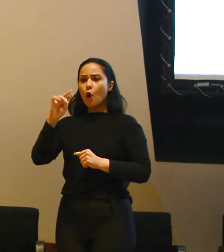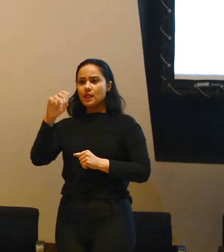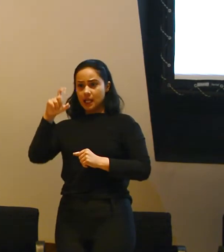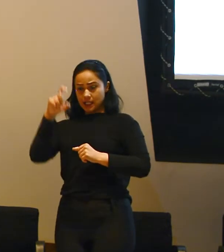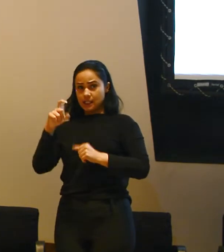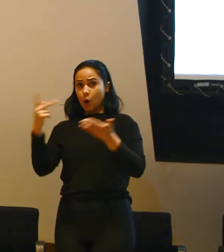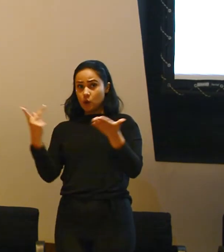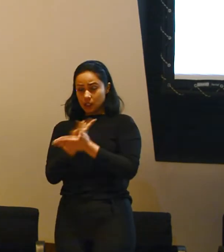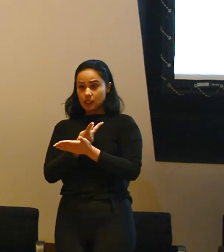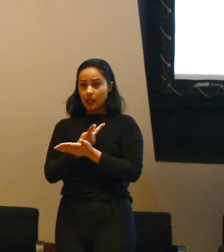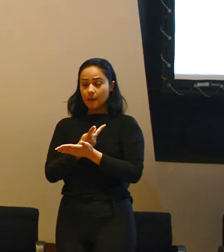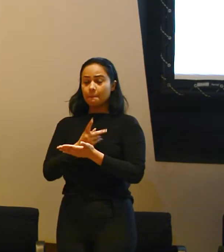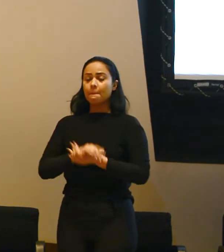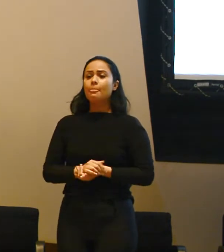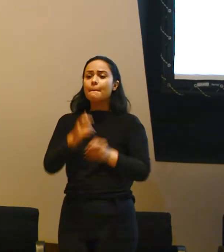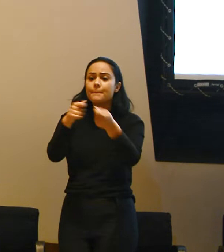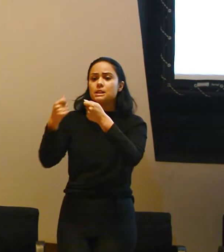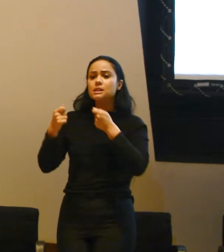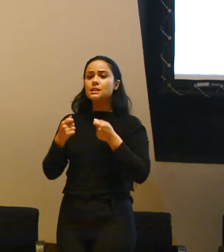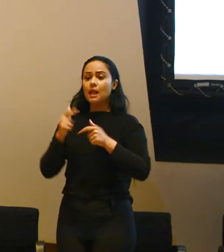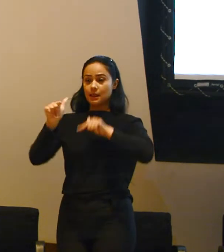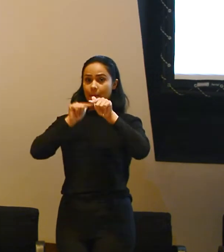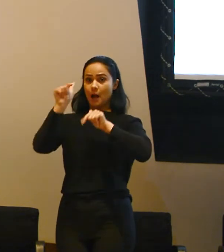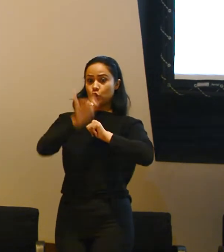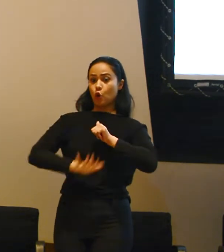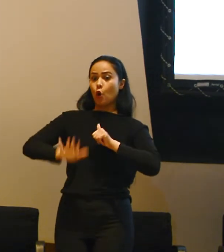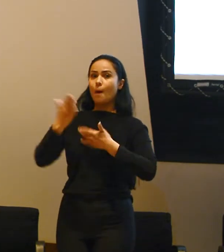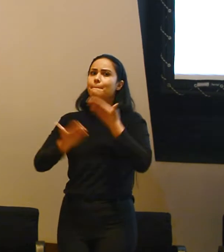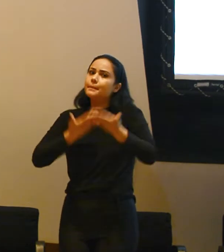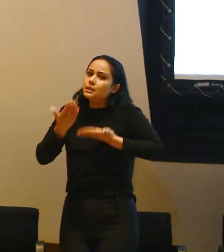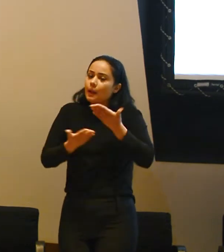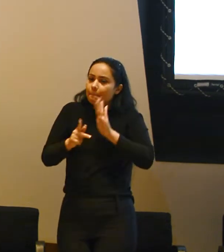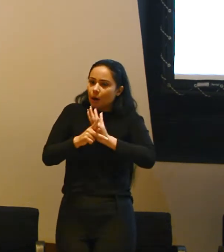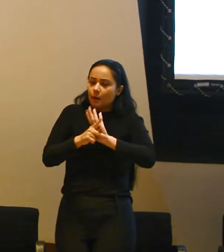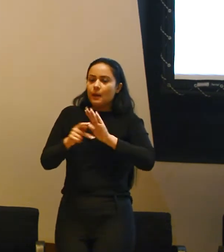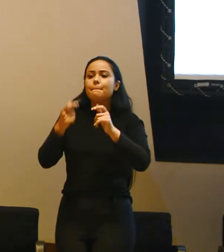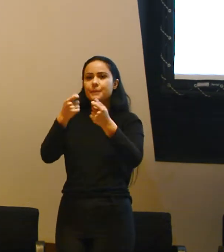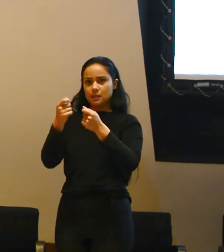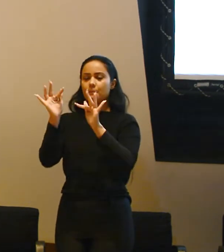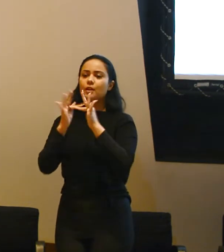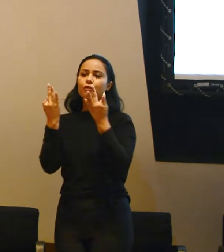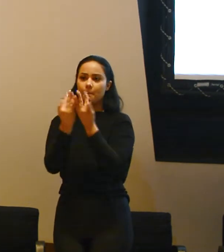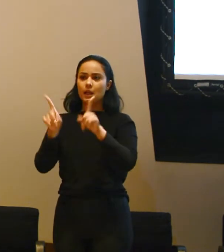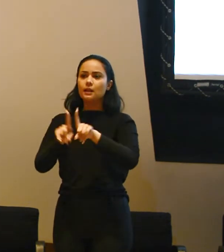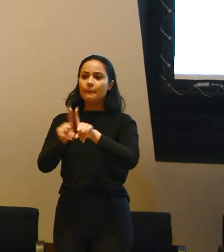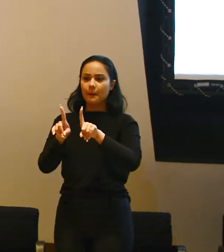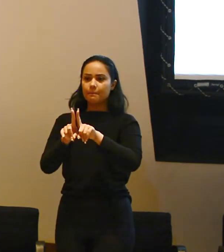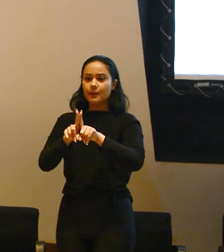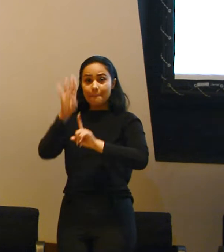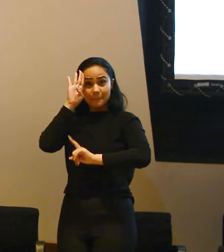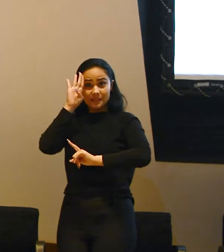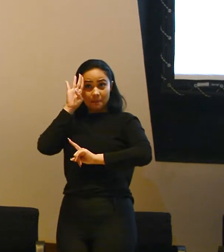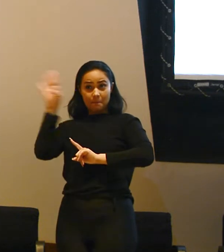auditivo funcionar? A gente precisa de trabalhar todas essas habilidades e precisamos muito da família também, né? E